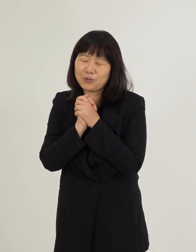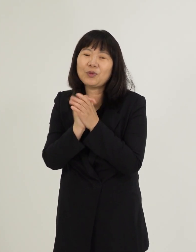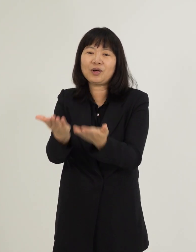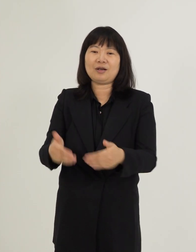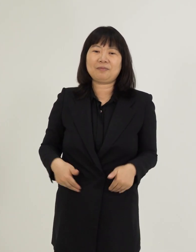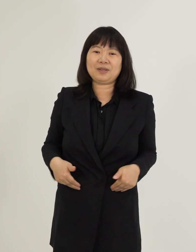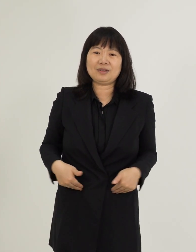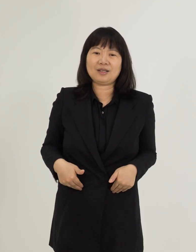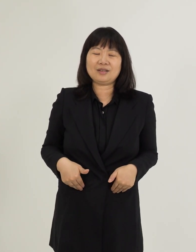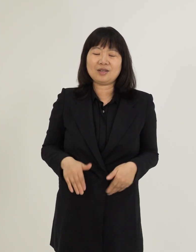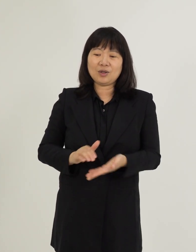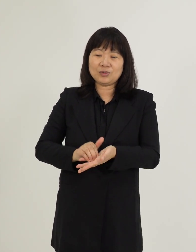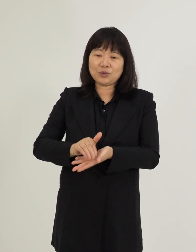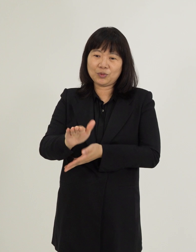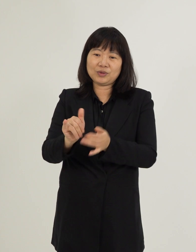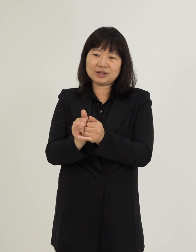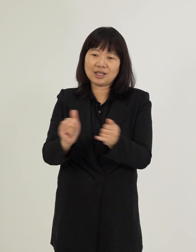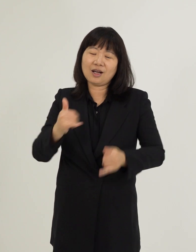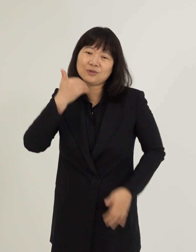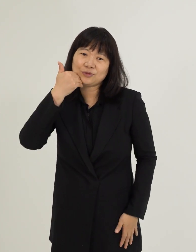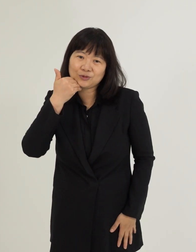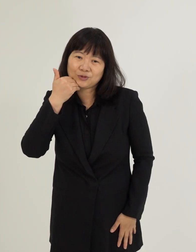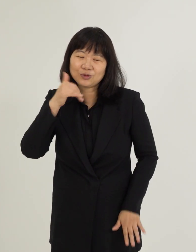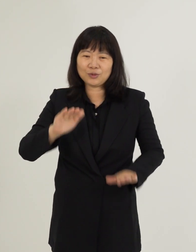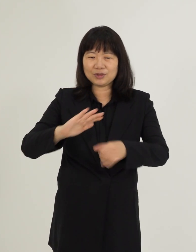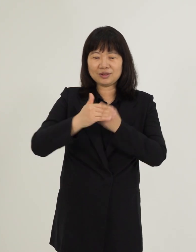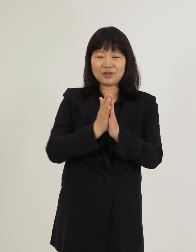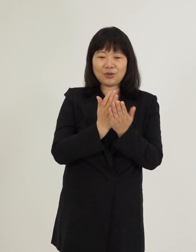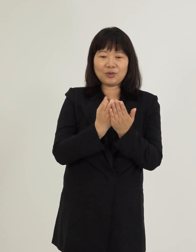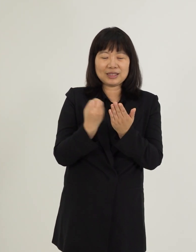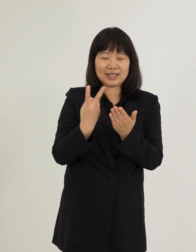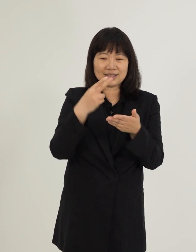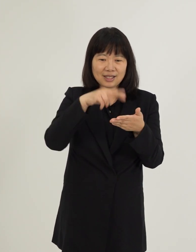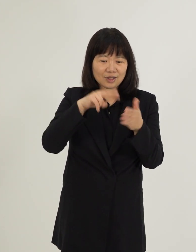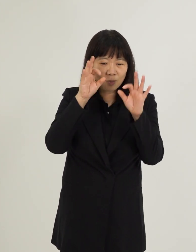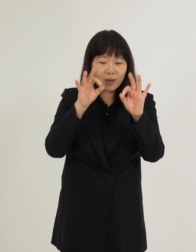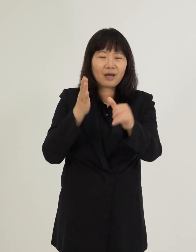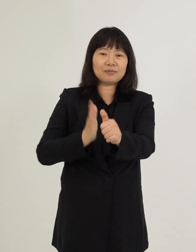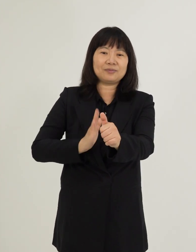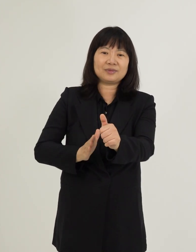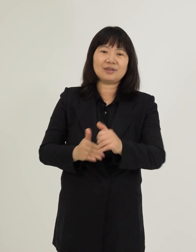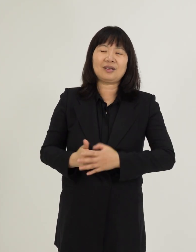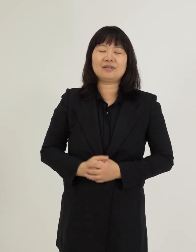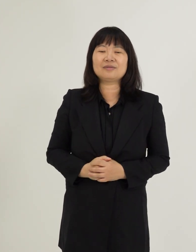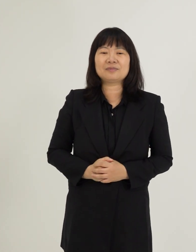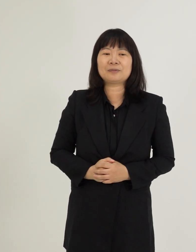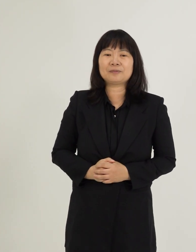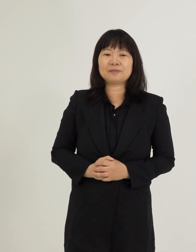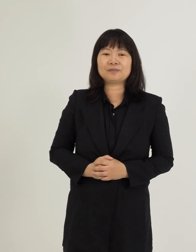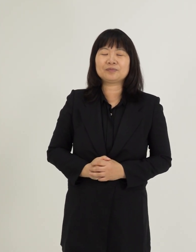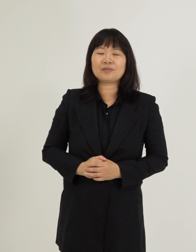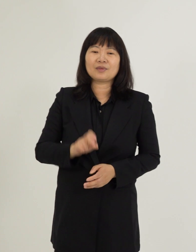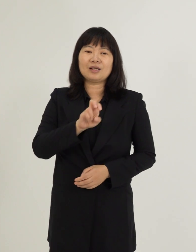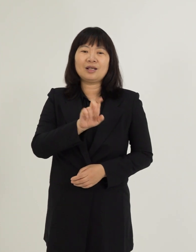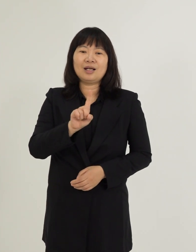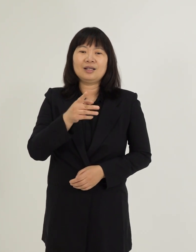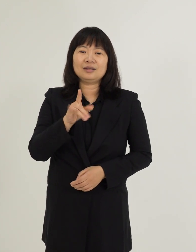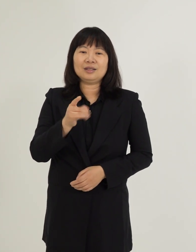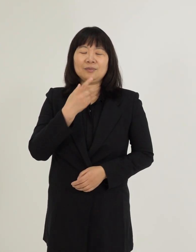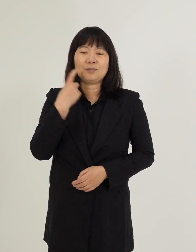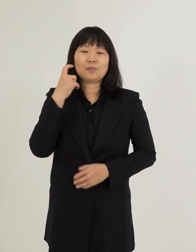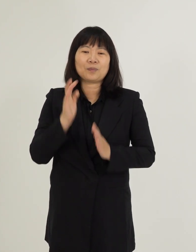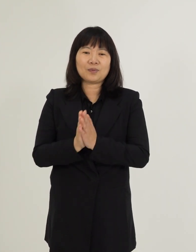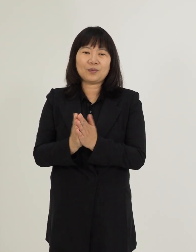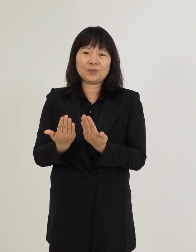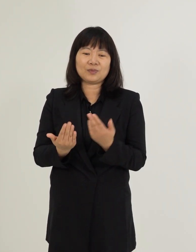쫓겨난 자들이 누굴까요? 오늘 본문을 다시 돌아가 보세요. 보시면 마태복음